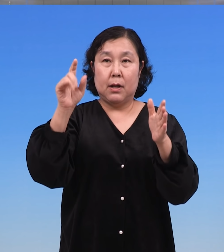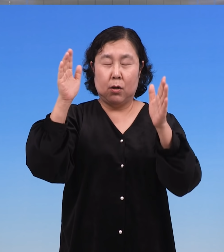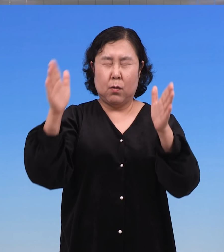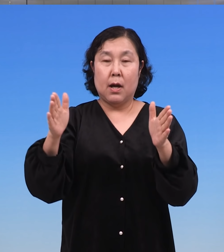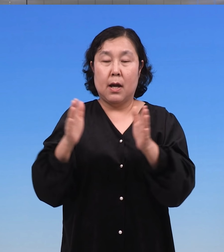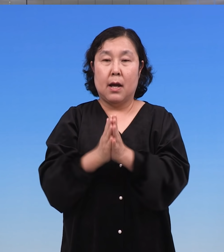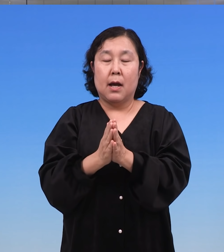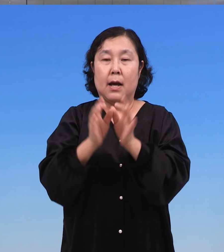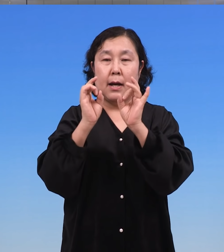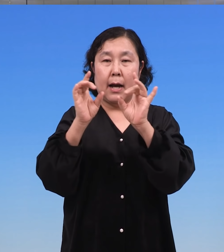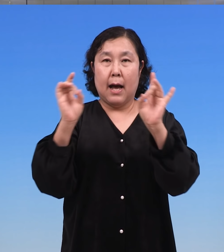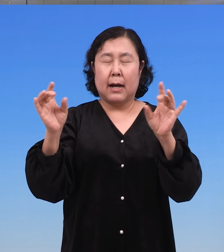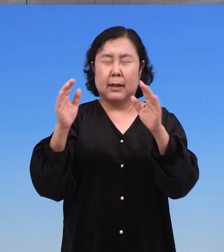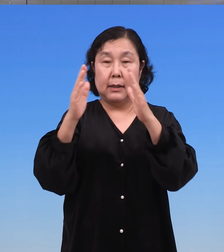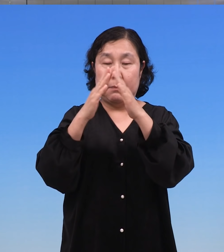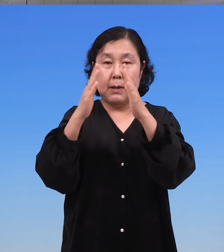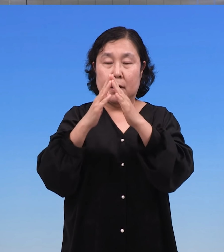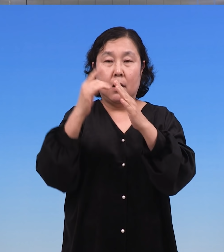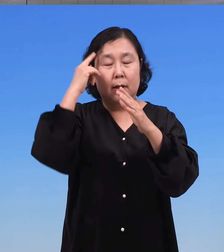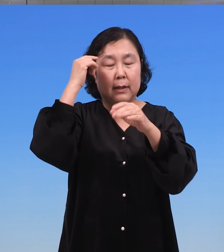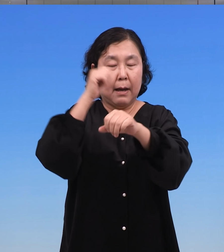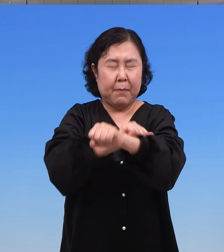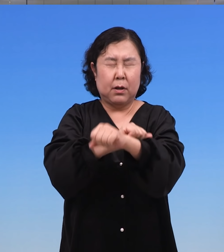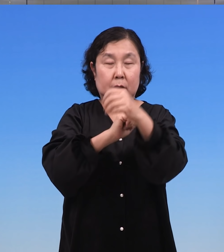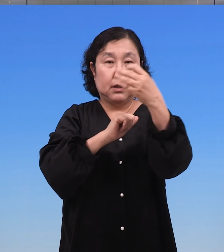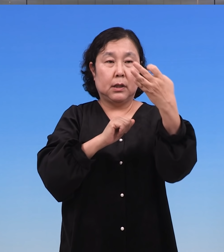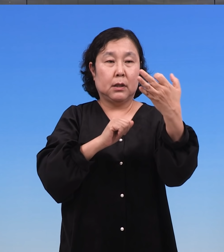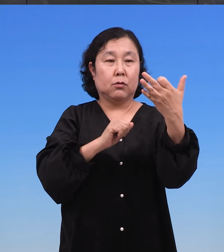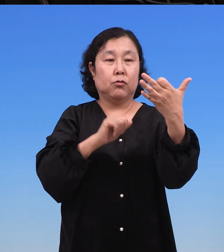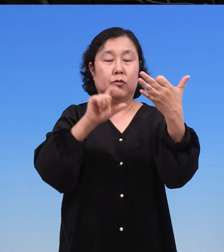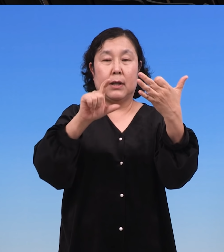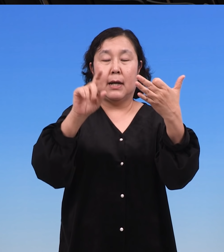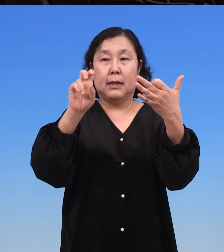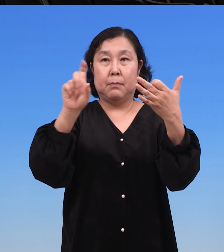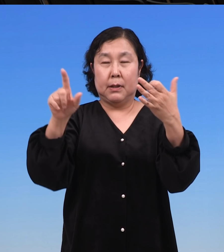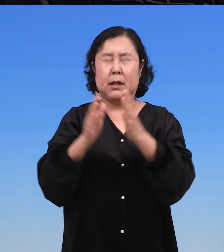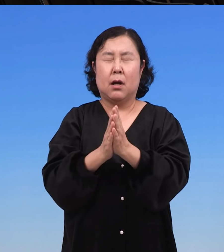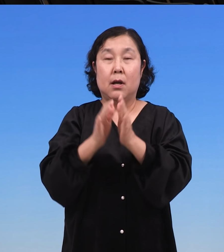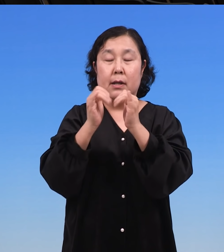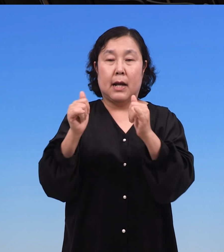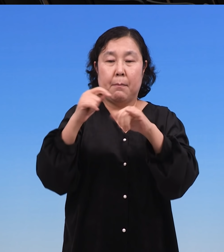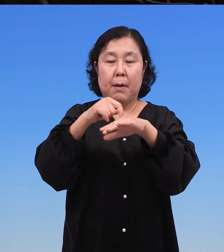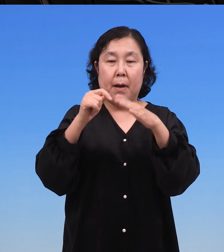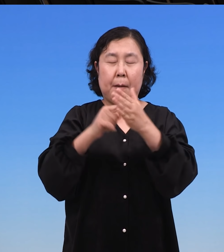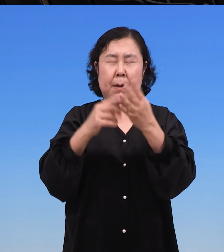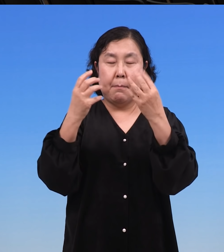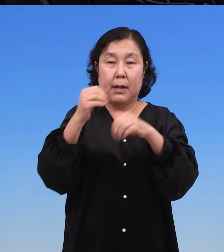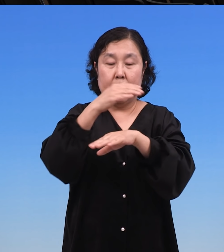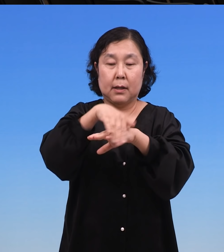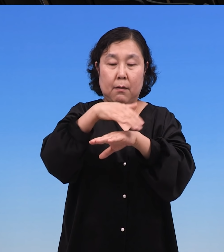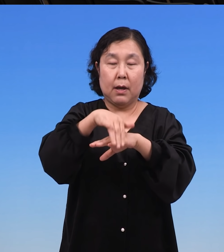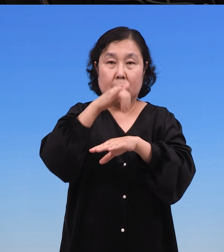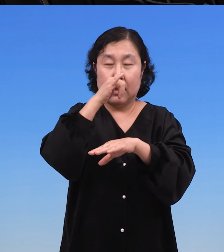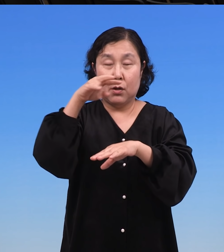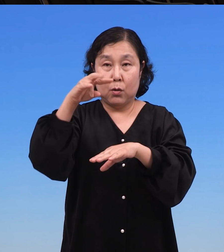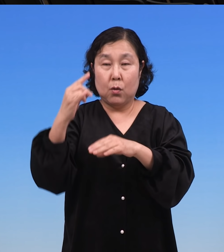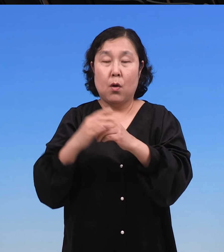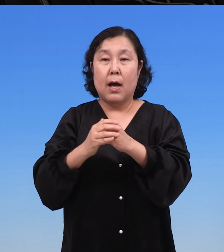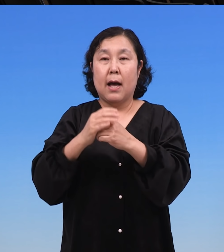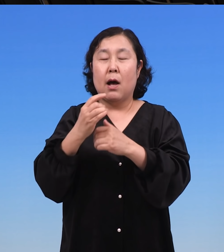각 가정에서 잠언 19장 21절을 많이 되뇌이시면 좋겠습니다. 사람의 마음에는 많은 계획이 있어도